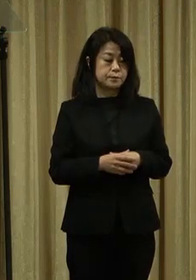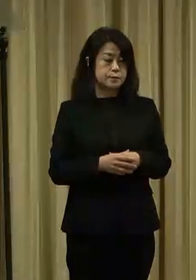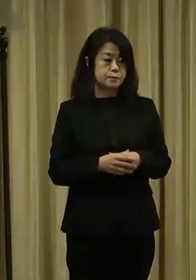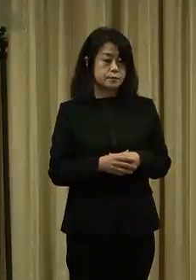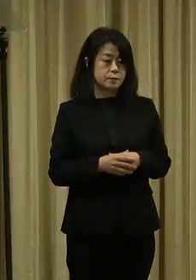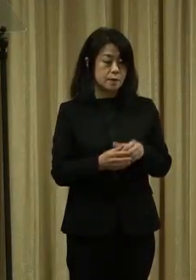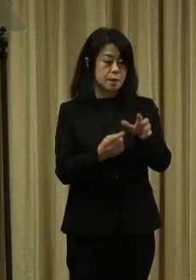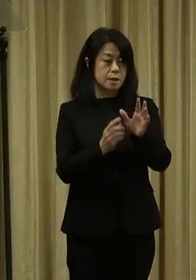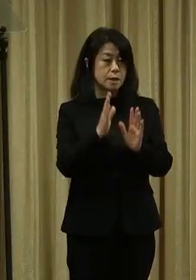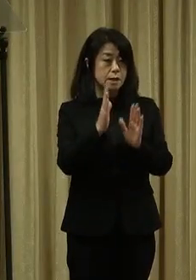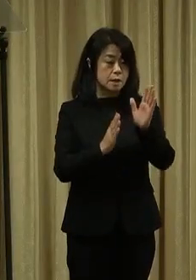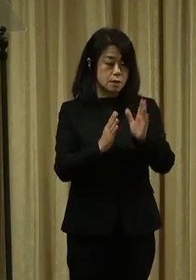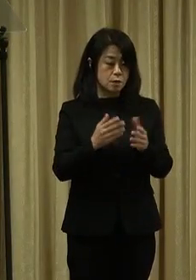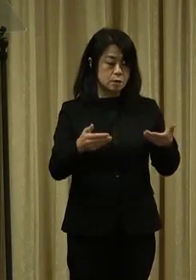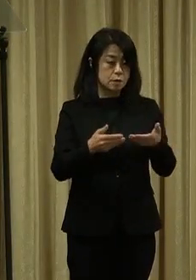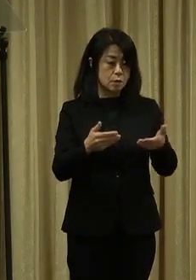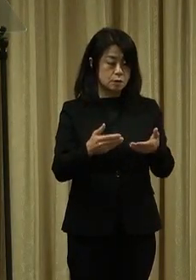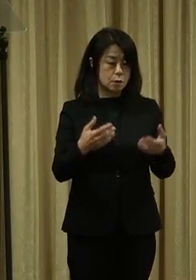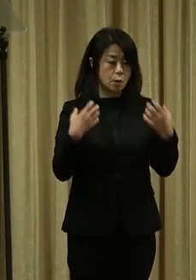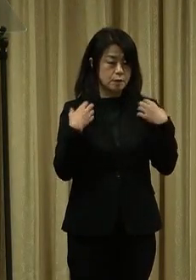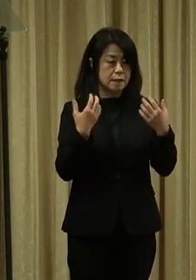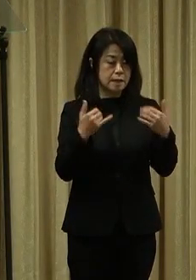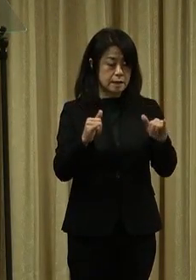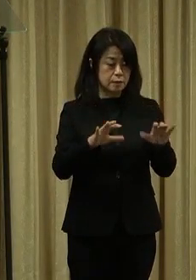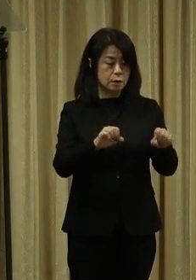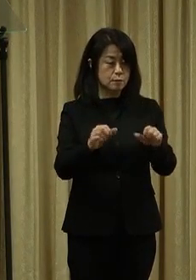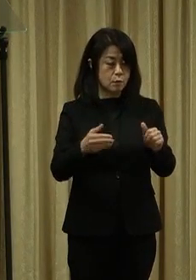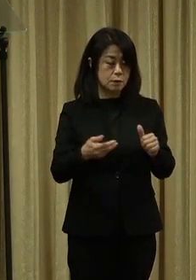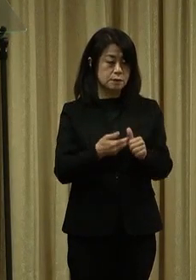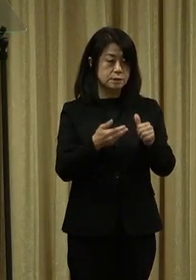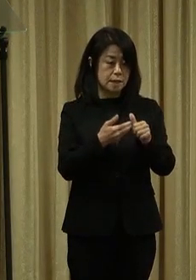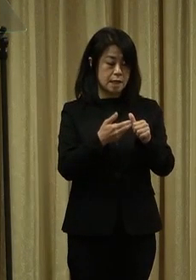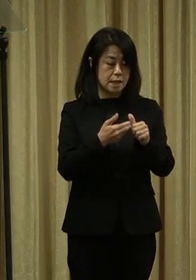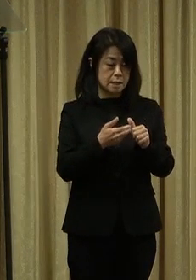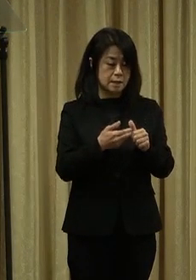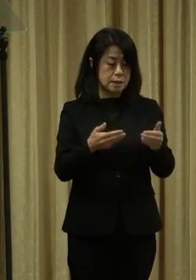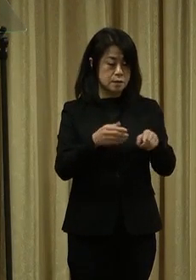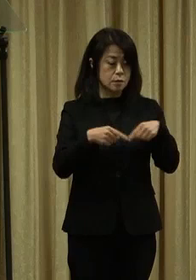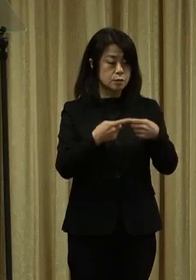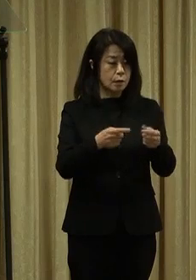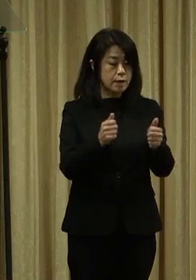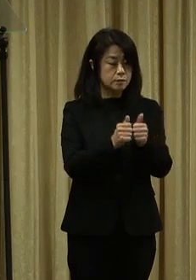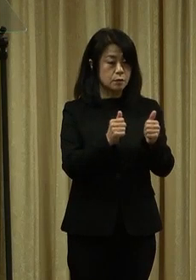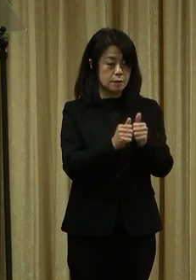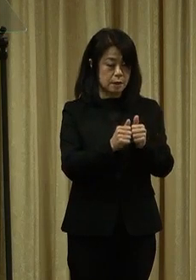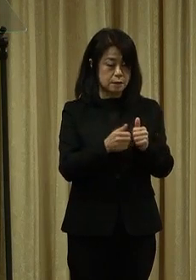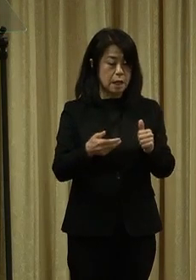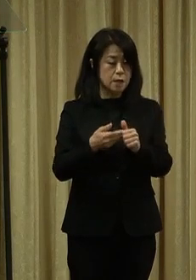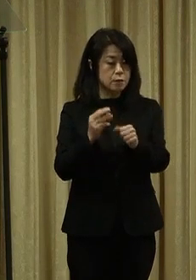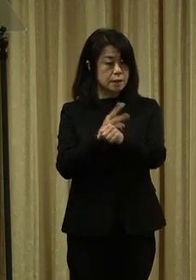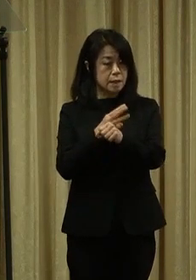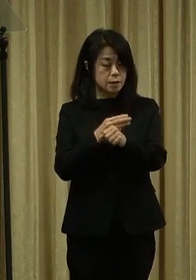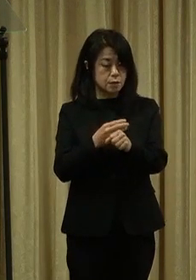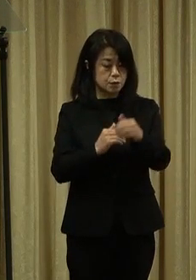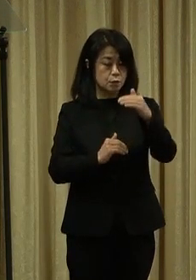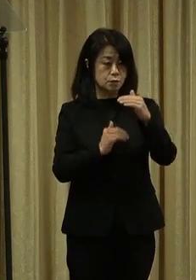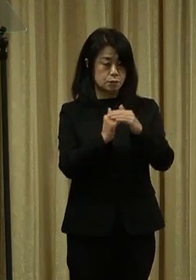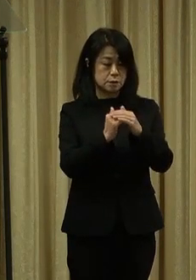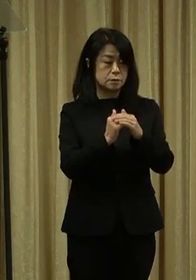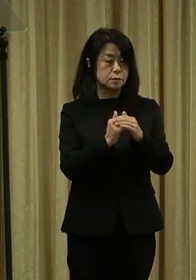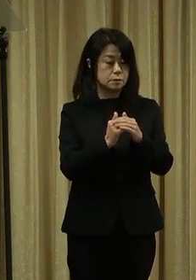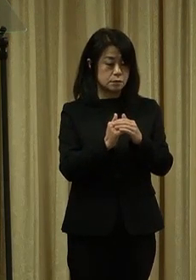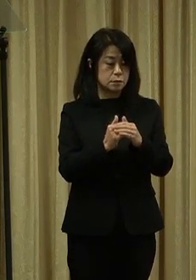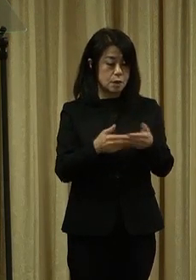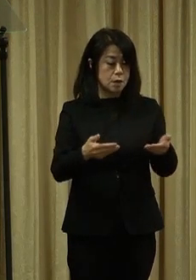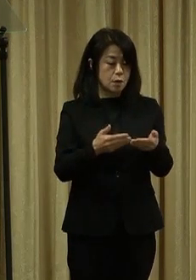さらに林業の担い手の確保育成に向け、就業相談や養成研修の充実、労